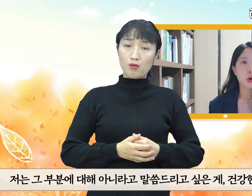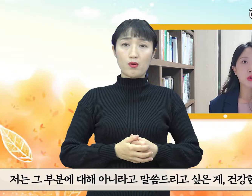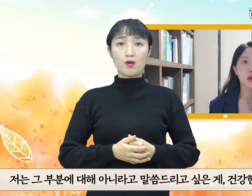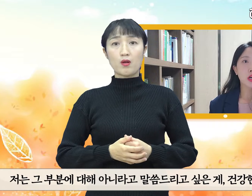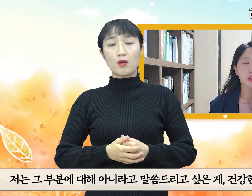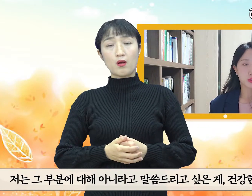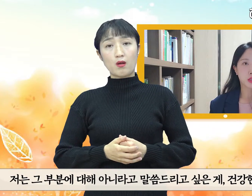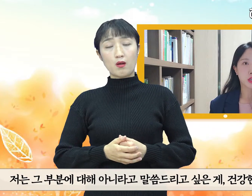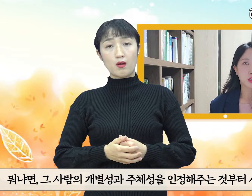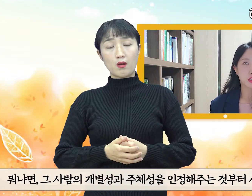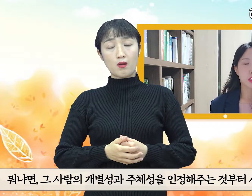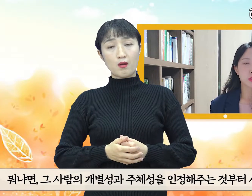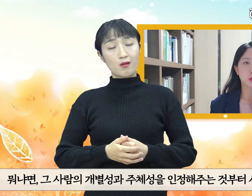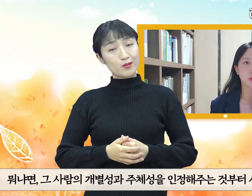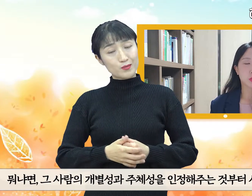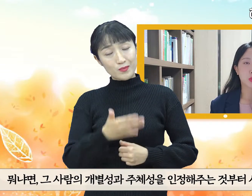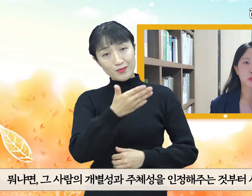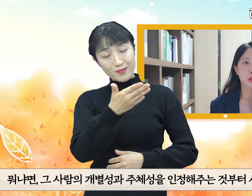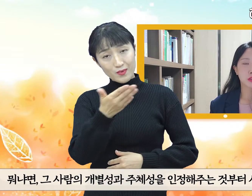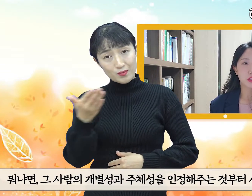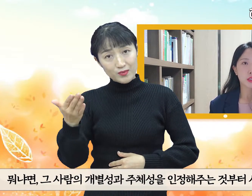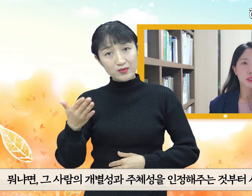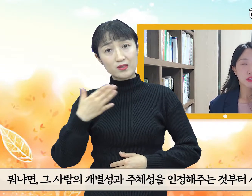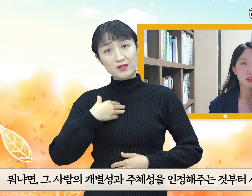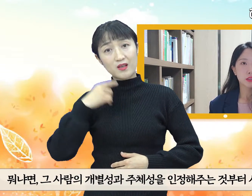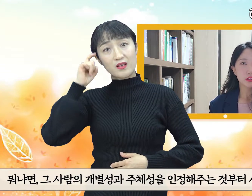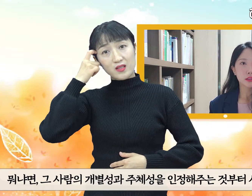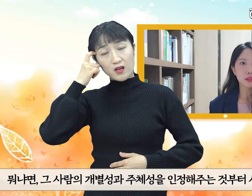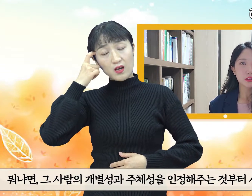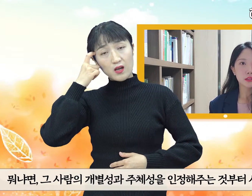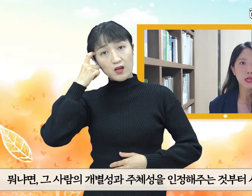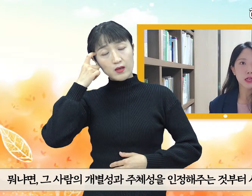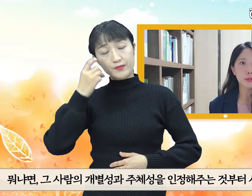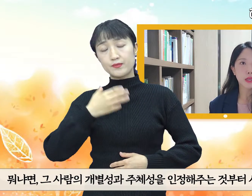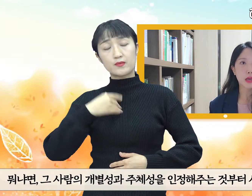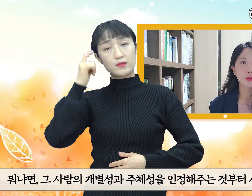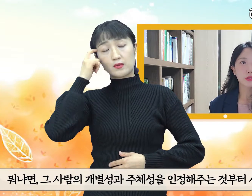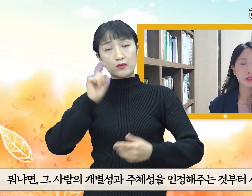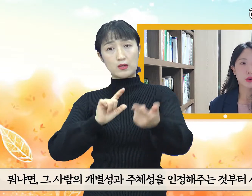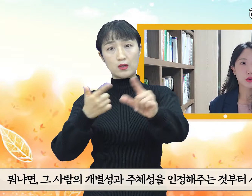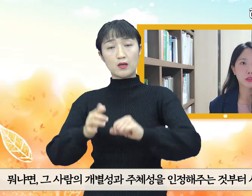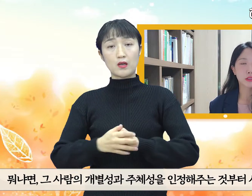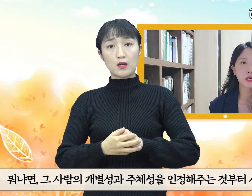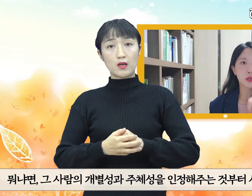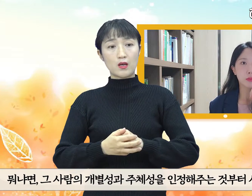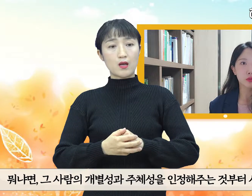게, 건강한 연애라는 거는 뭐냐면 그 사람의